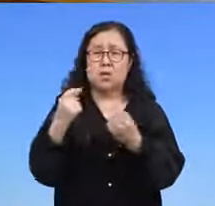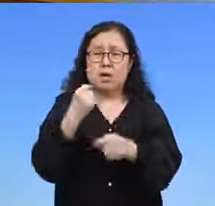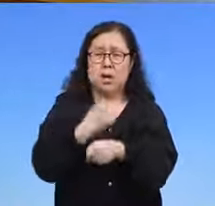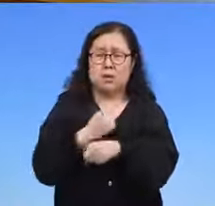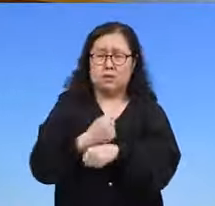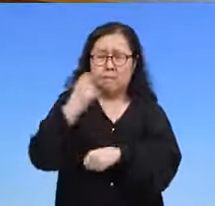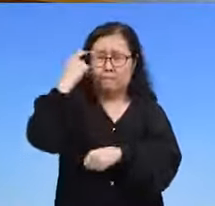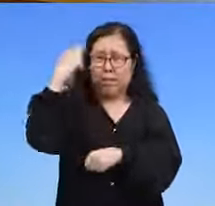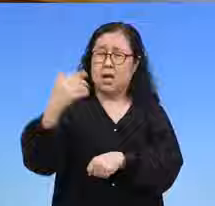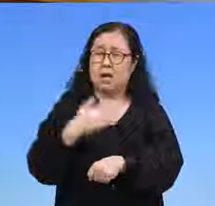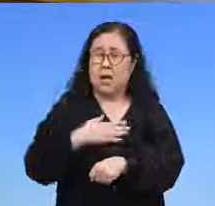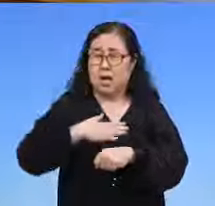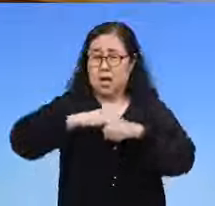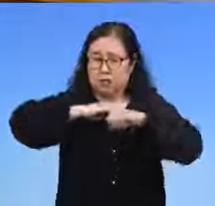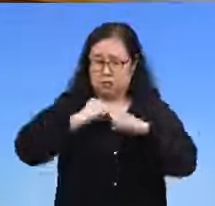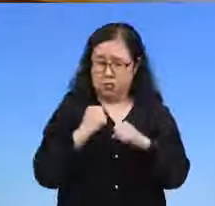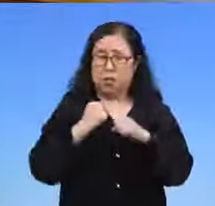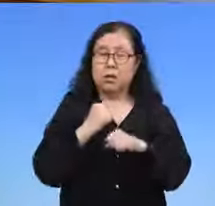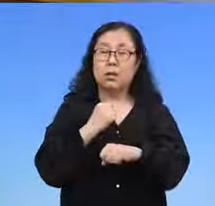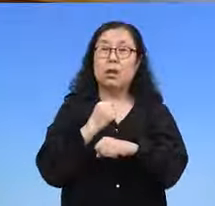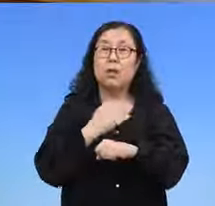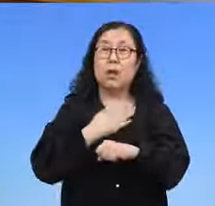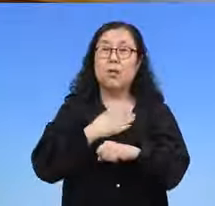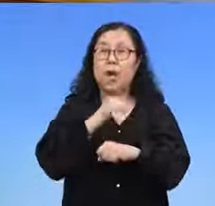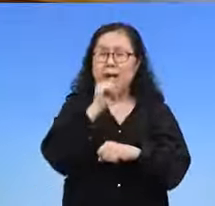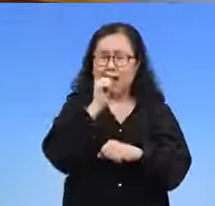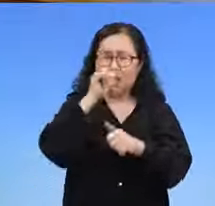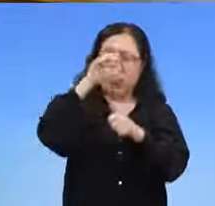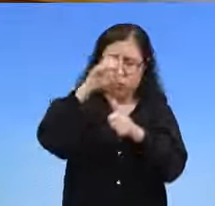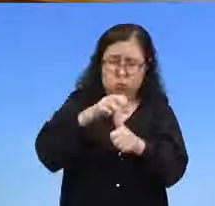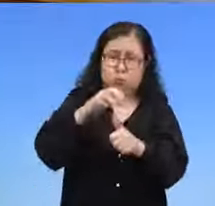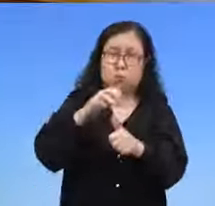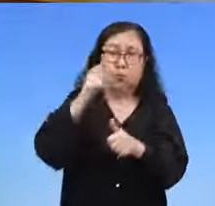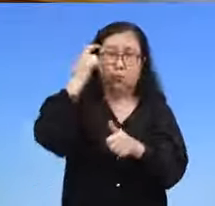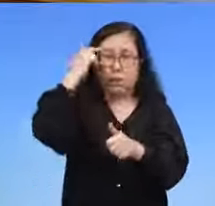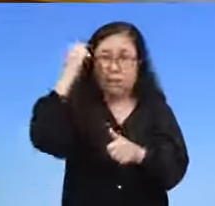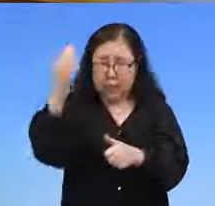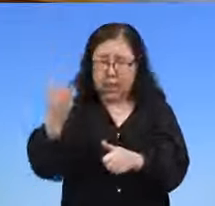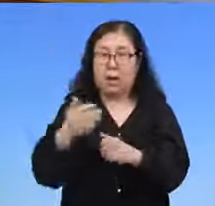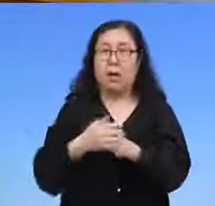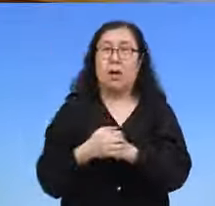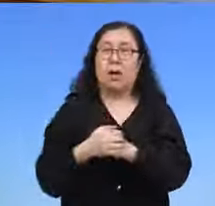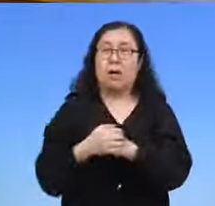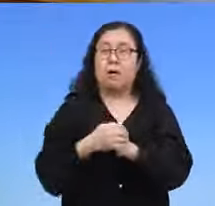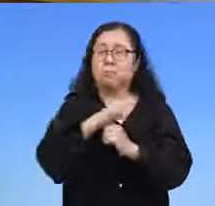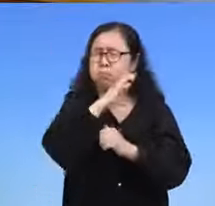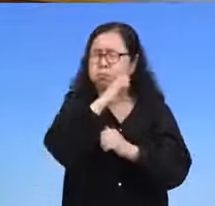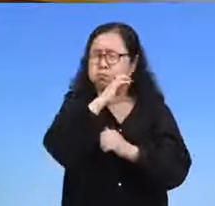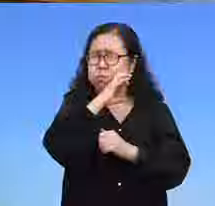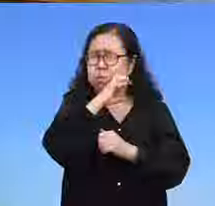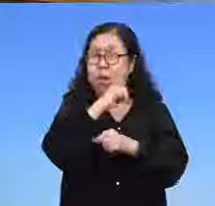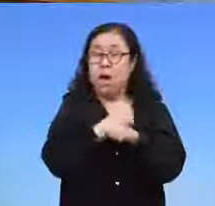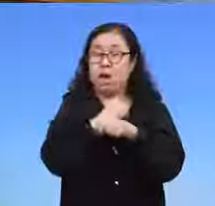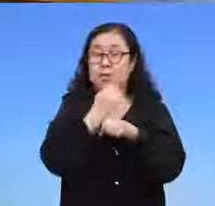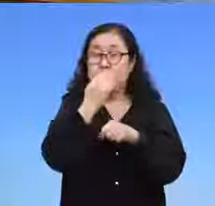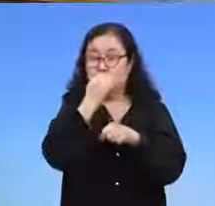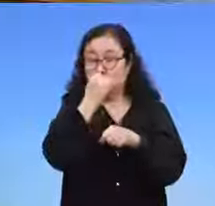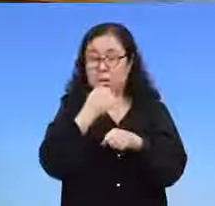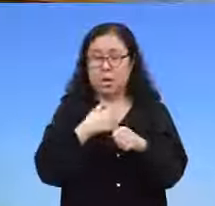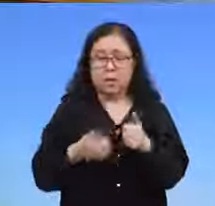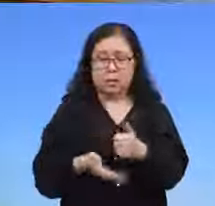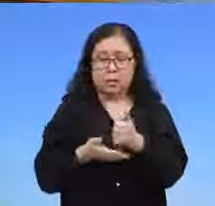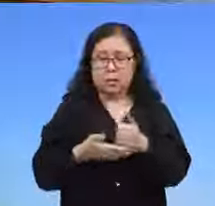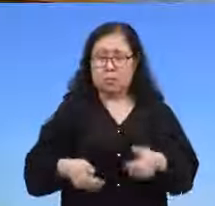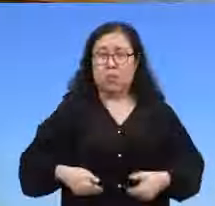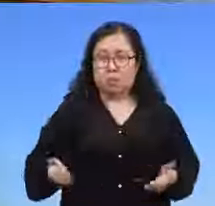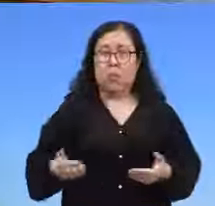하시느냐고요. 아니 내가 뭘 순종 안 했습니까? 아니 내가 뭘 잘못했습니까? 칭찬까지는